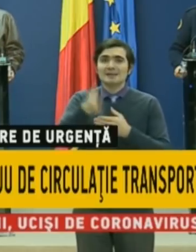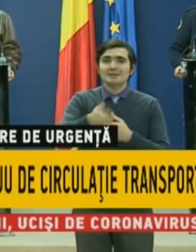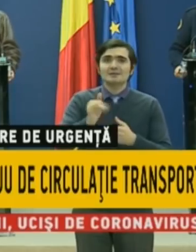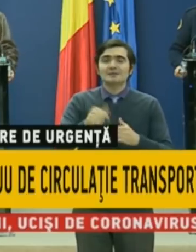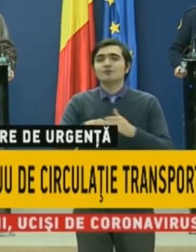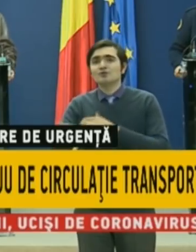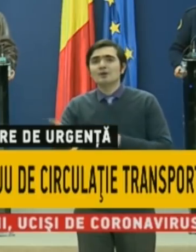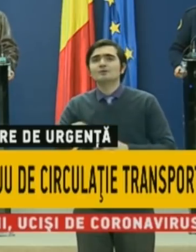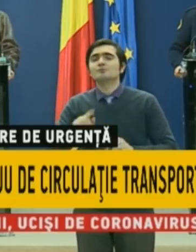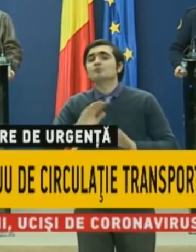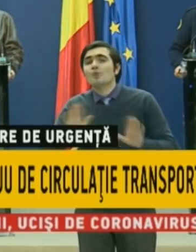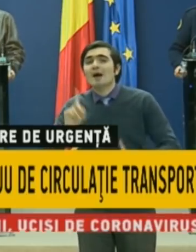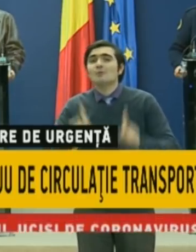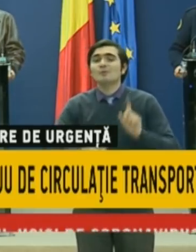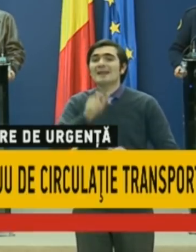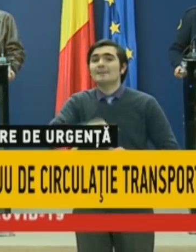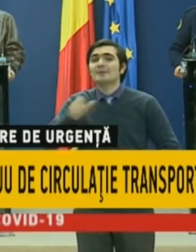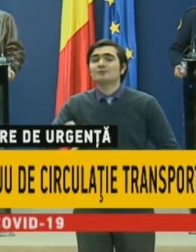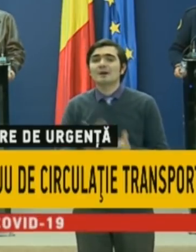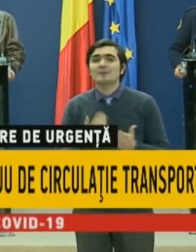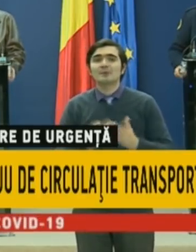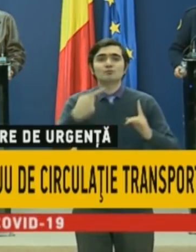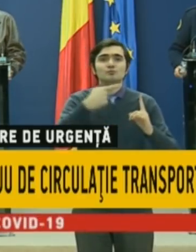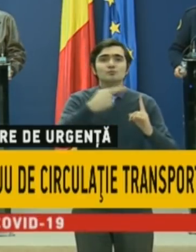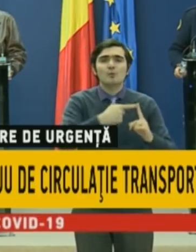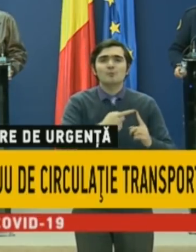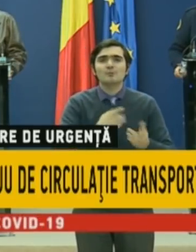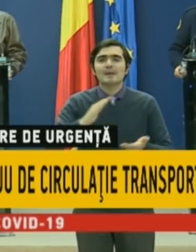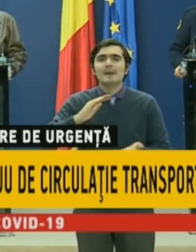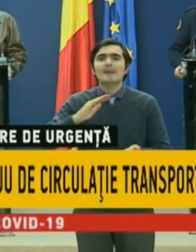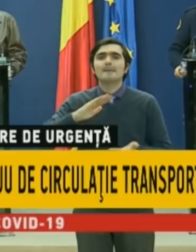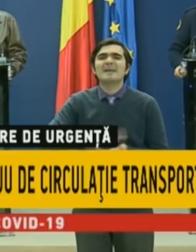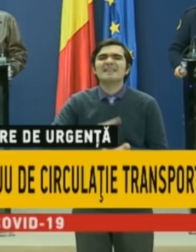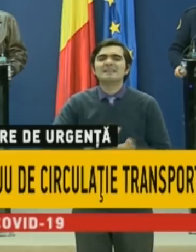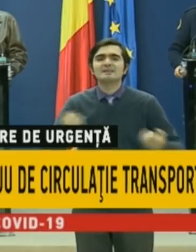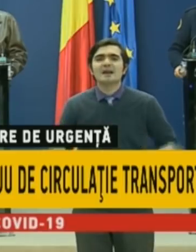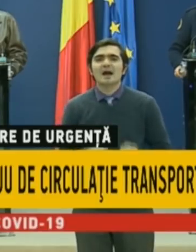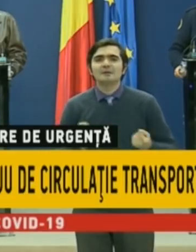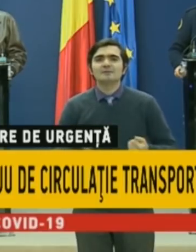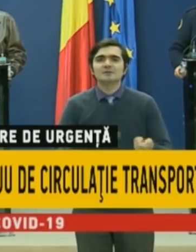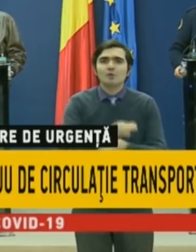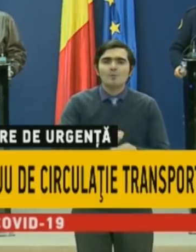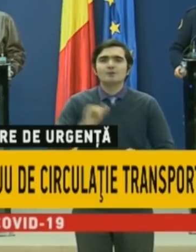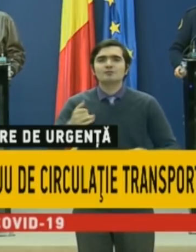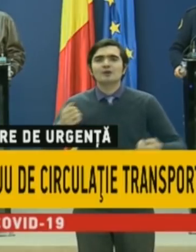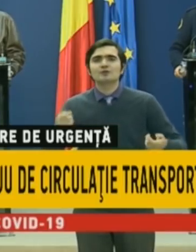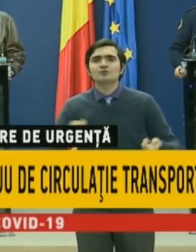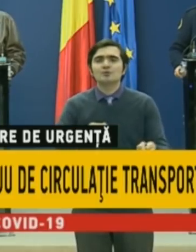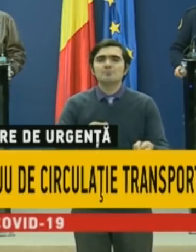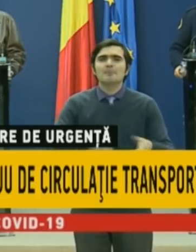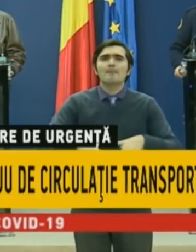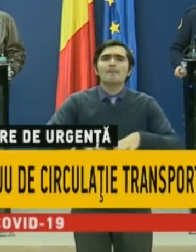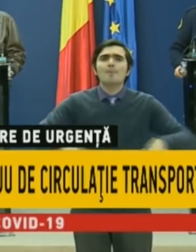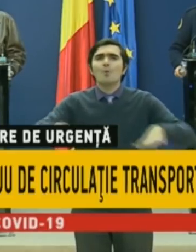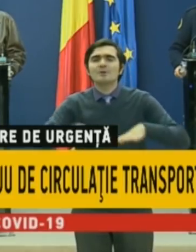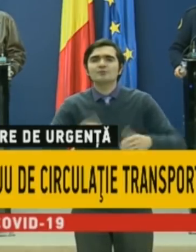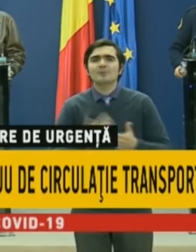anumite persoane, în scopuri destinate strict menținerii activităților comerciale și publice în